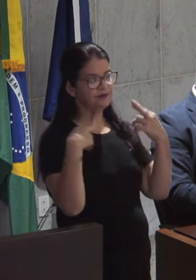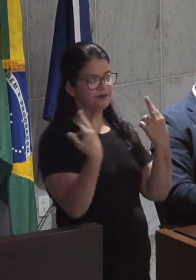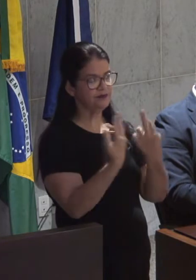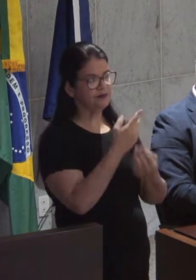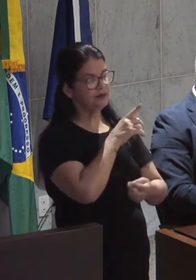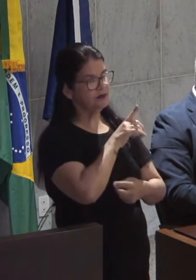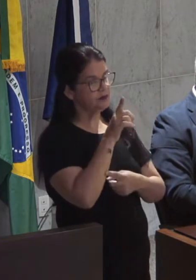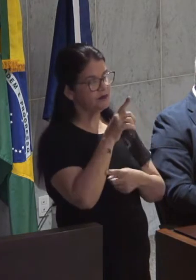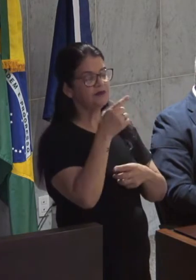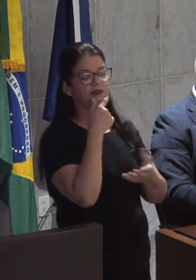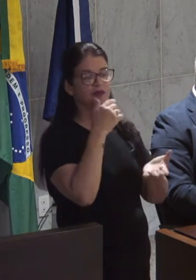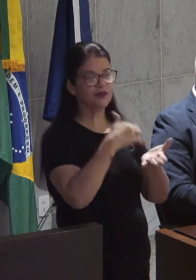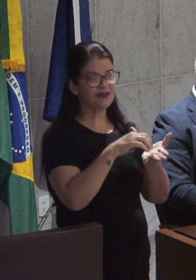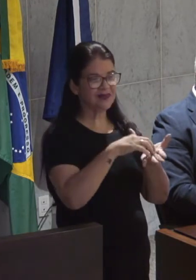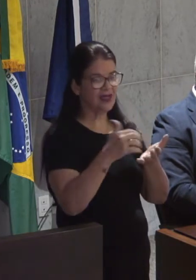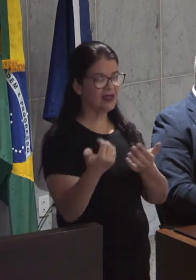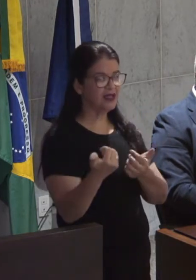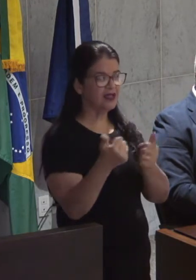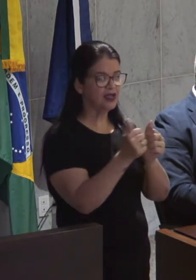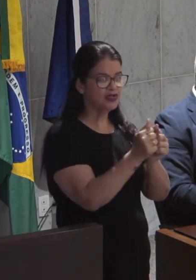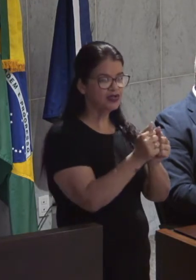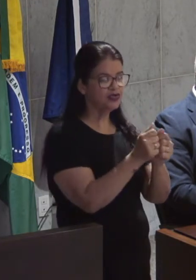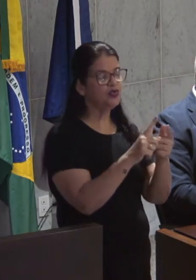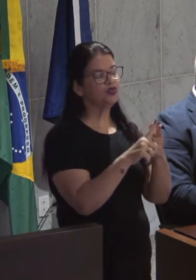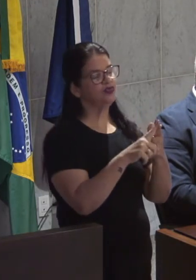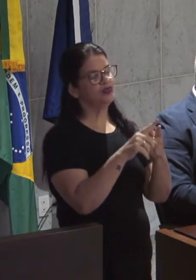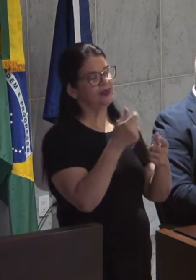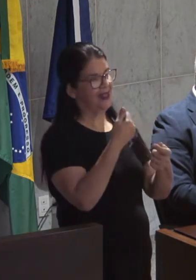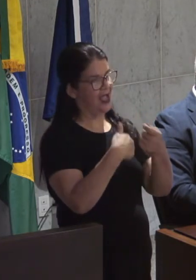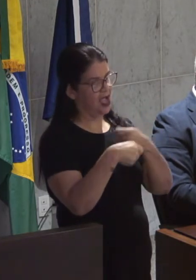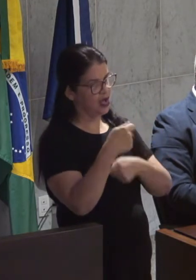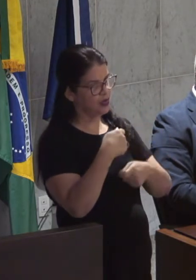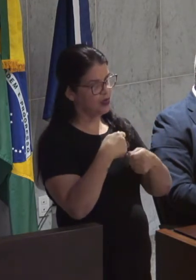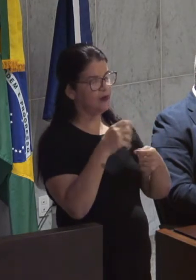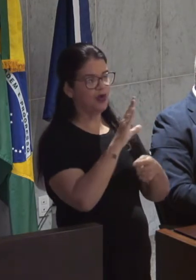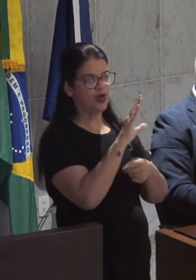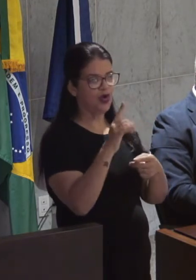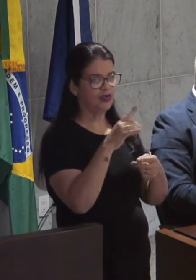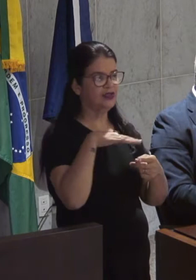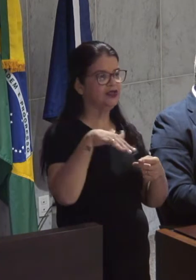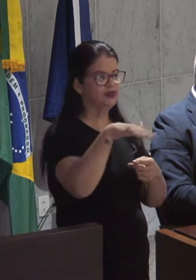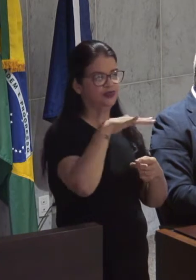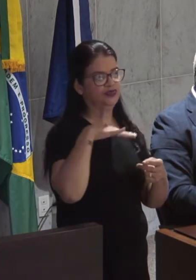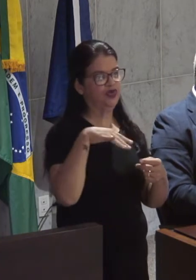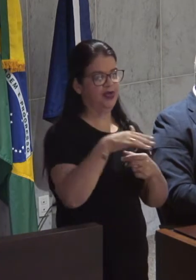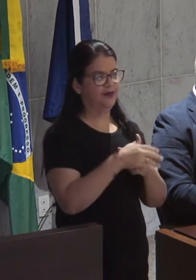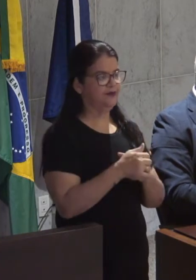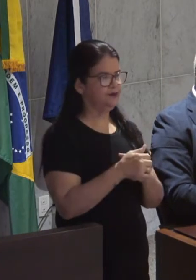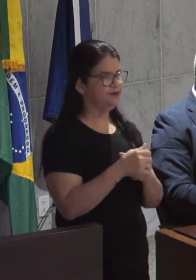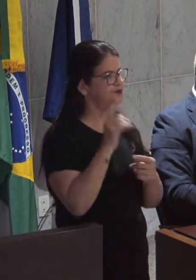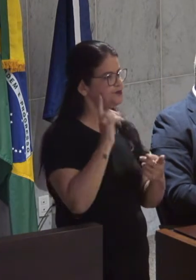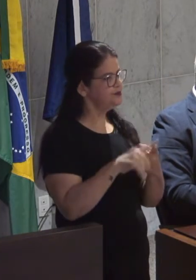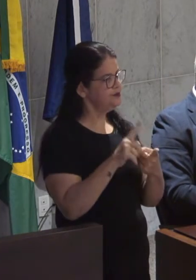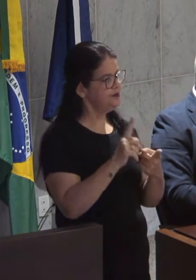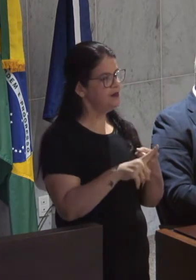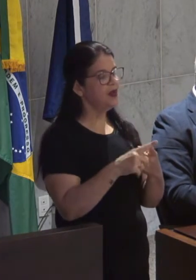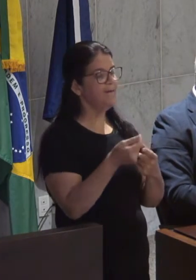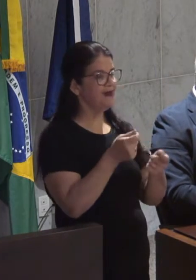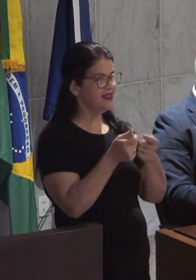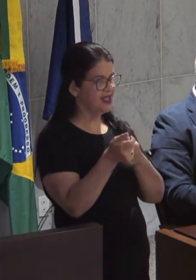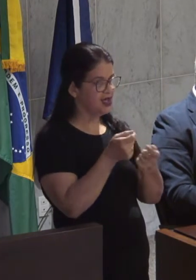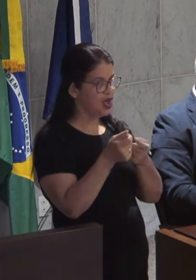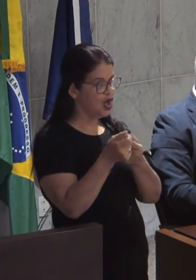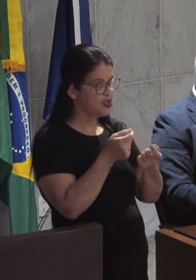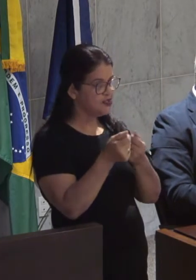o secretário adjunto da Economia e o coordenador geral também da negociação. E